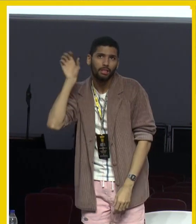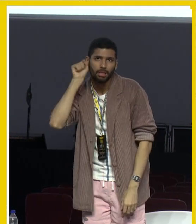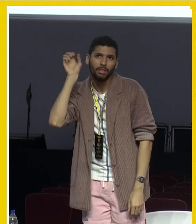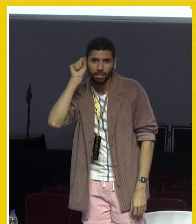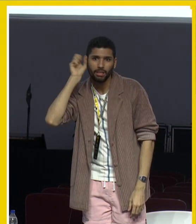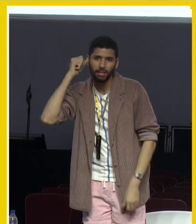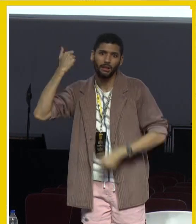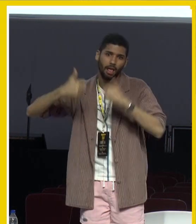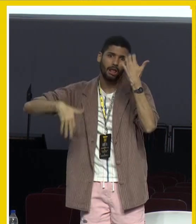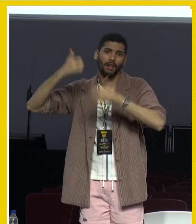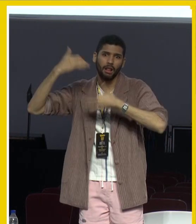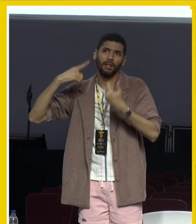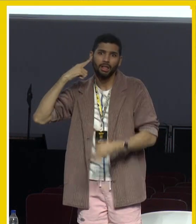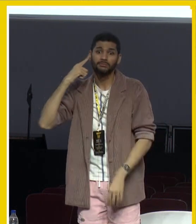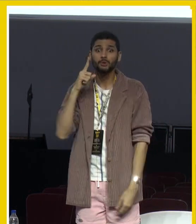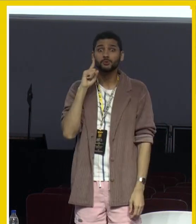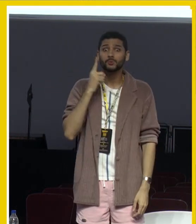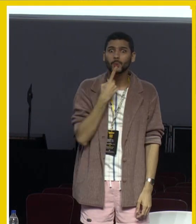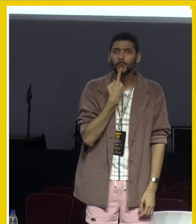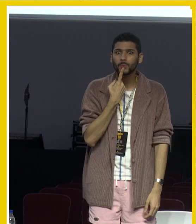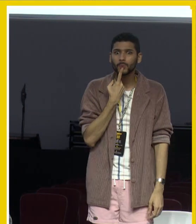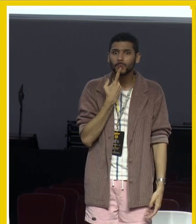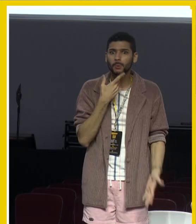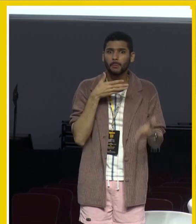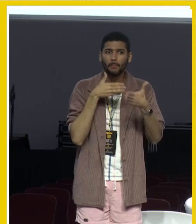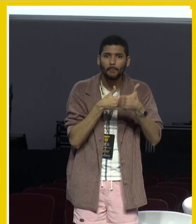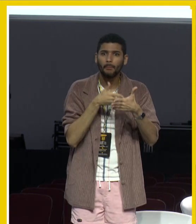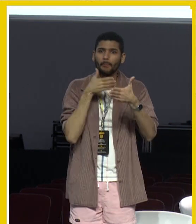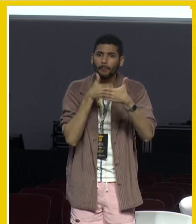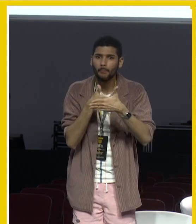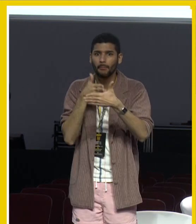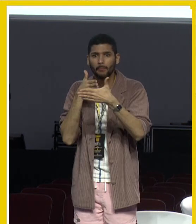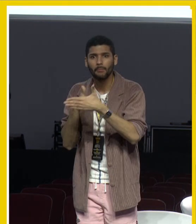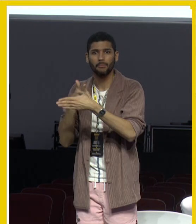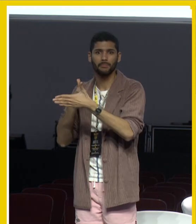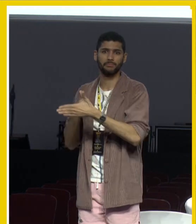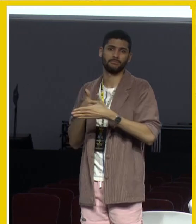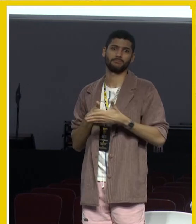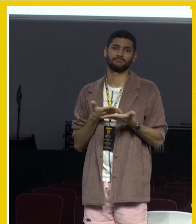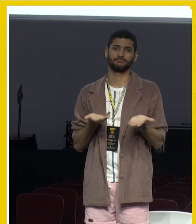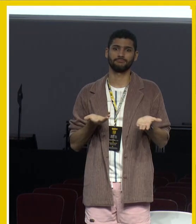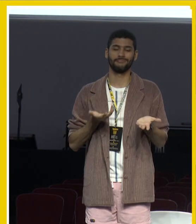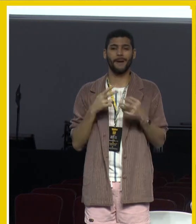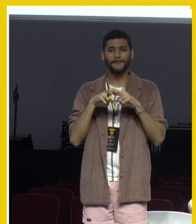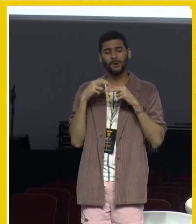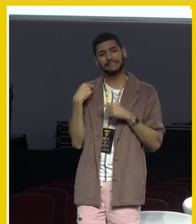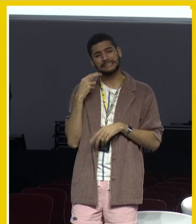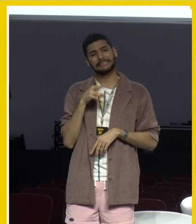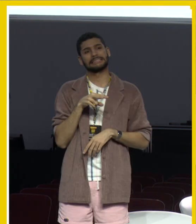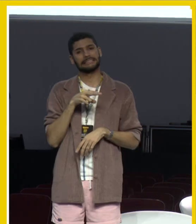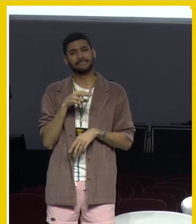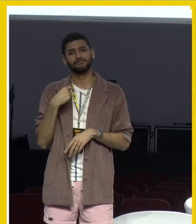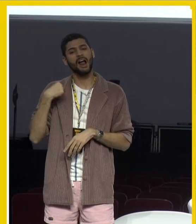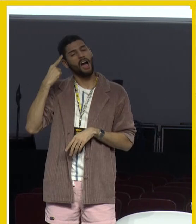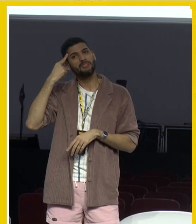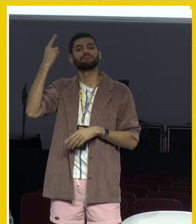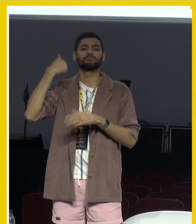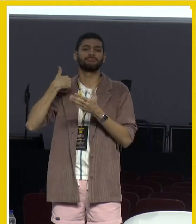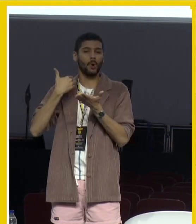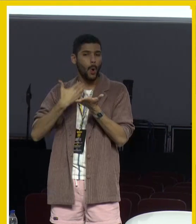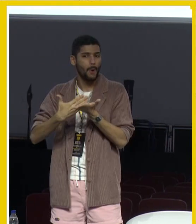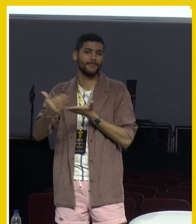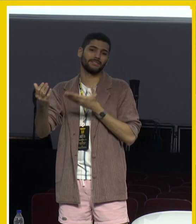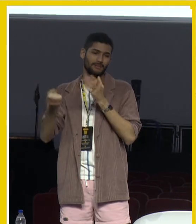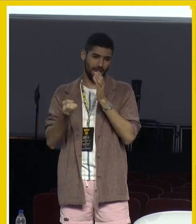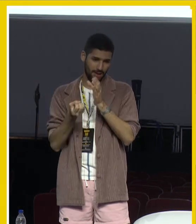horas por dia estão ouvindo as informações as explicações o conteúdo eo surdo como que faz ele tem essa limitação e aí eu